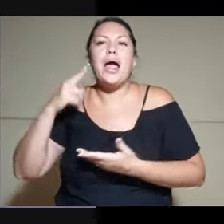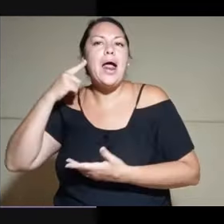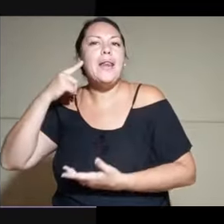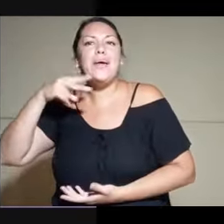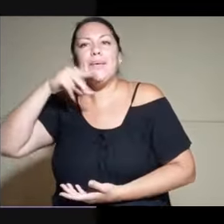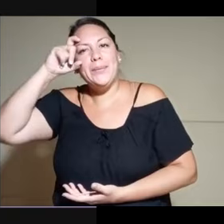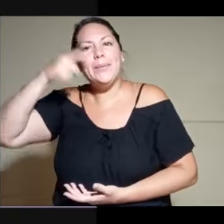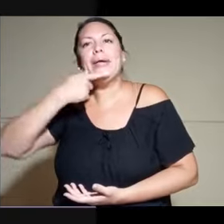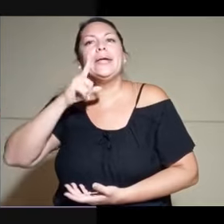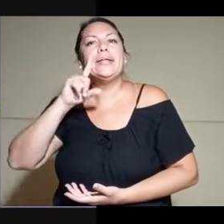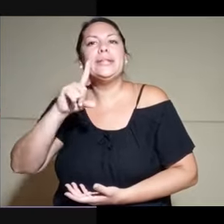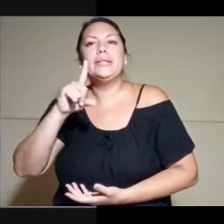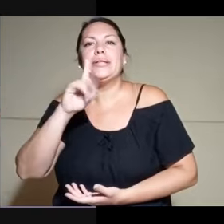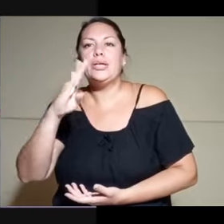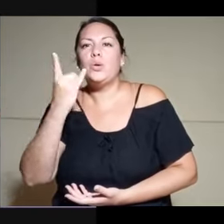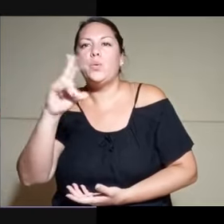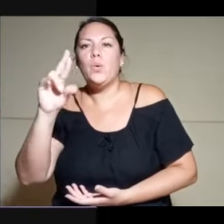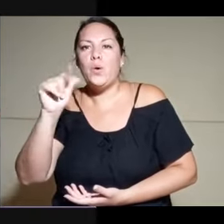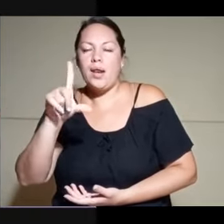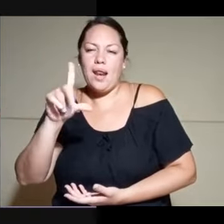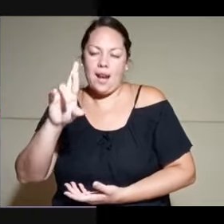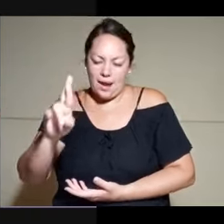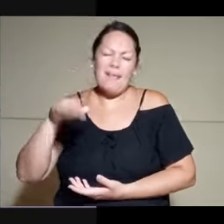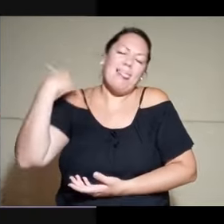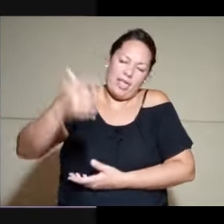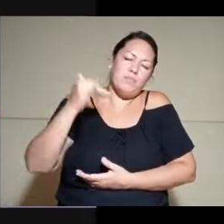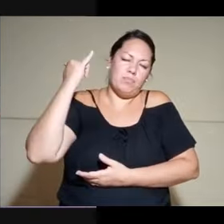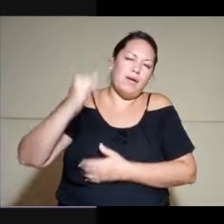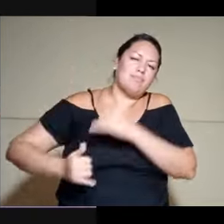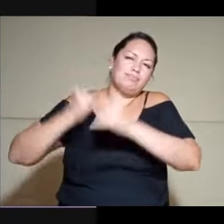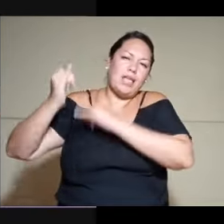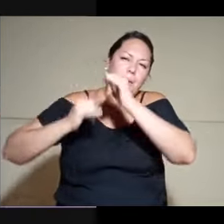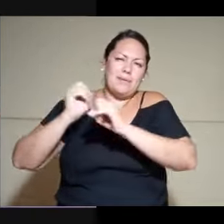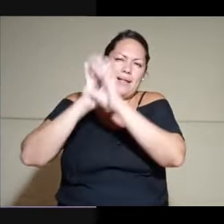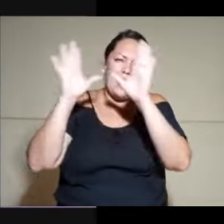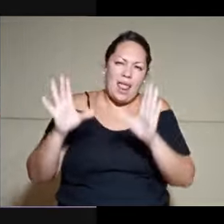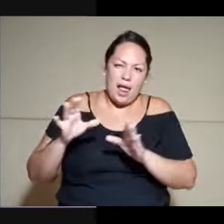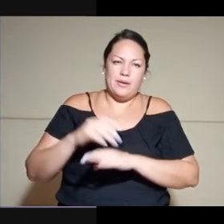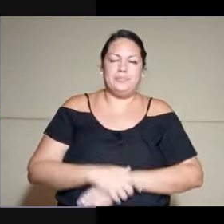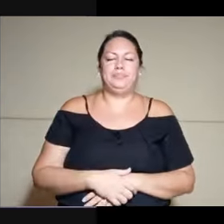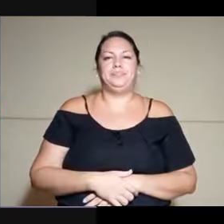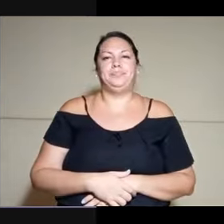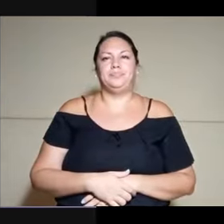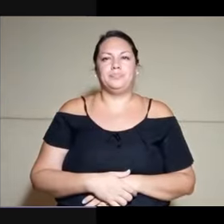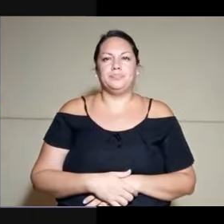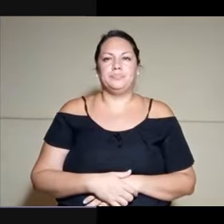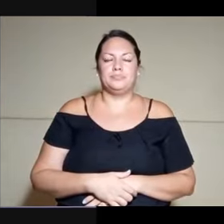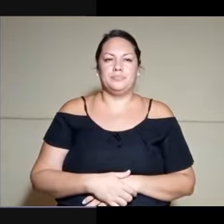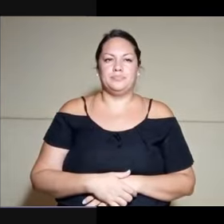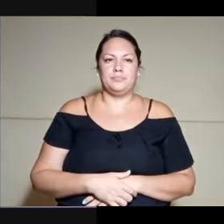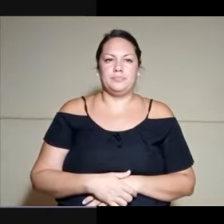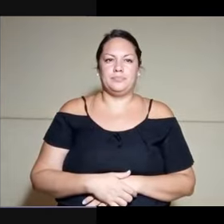Utrículo y sáculo. Están asociados con la vía vestibular o del equilibrio. Eso ya lo van a ver